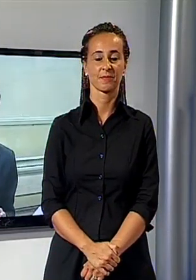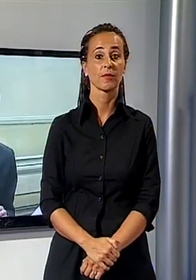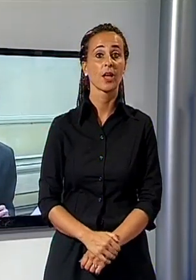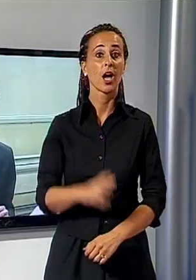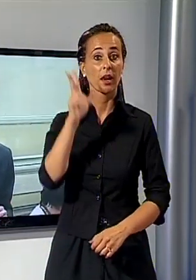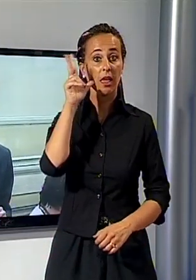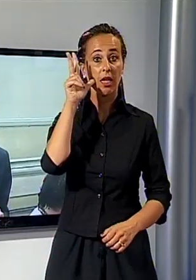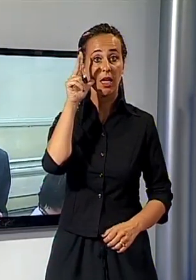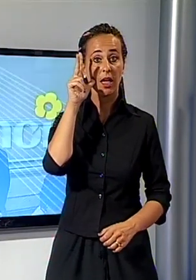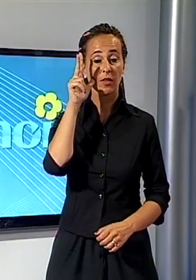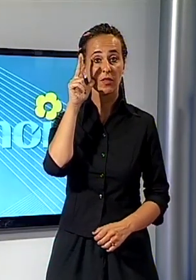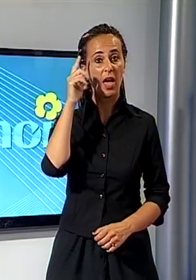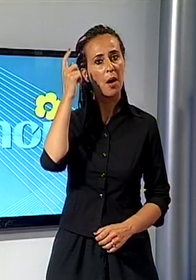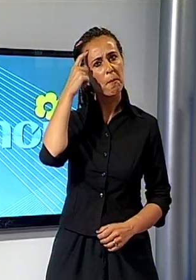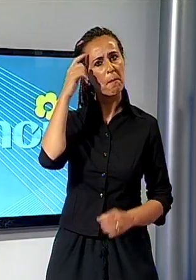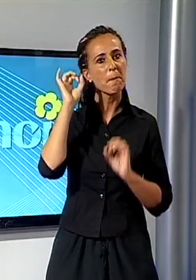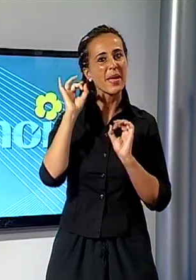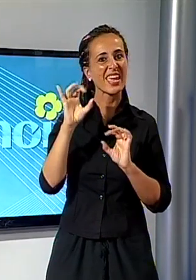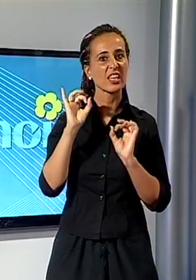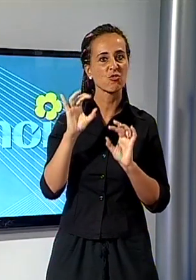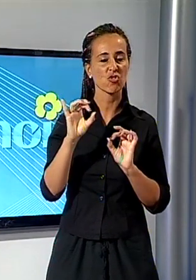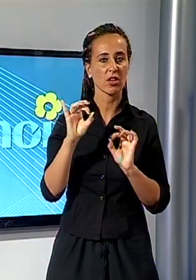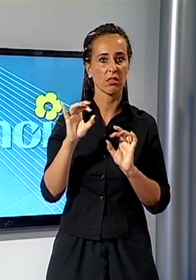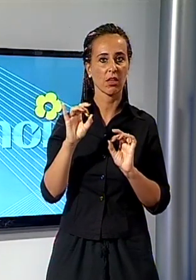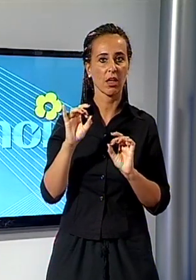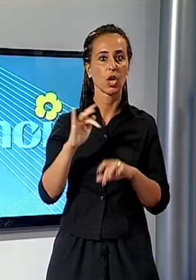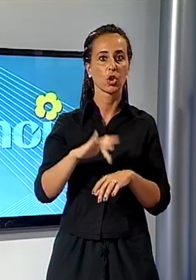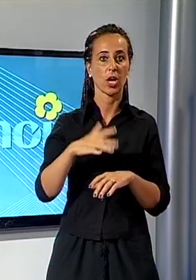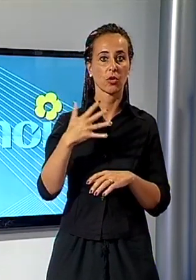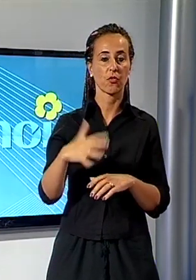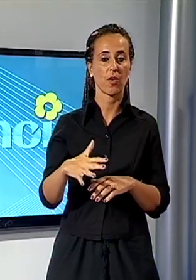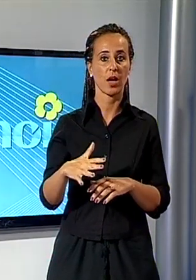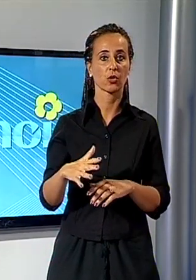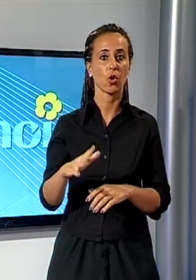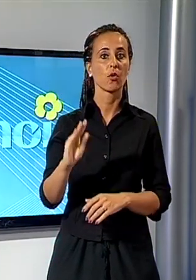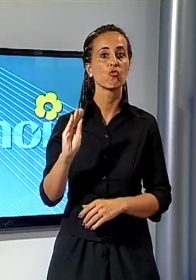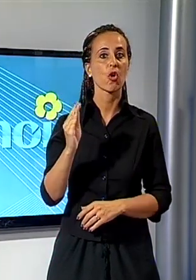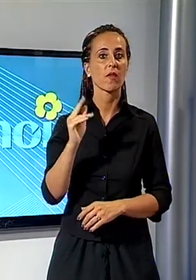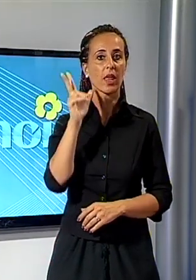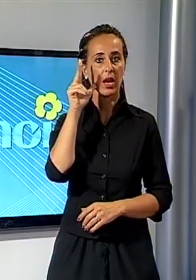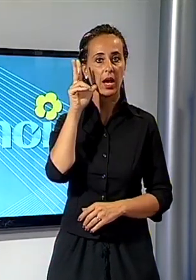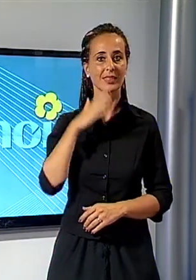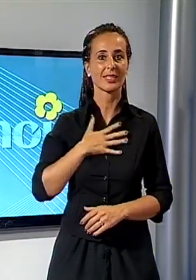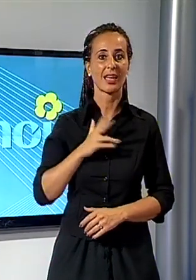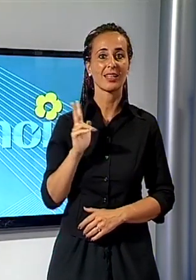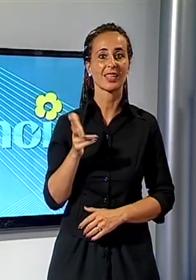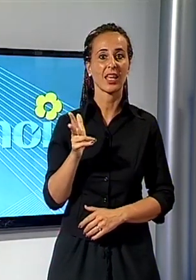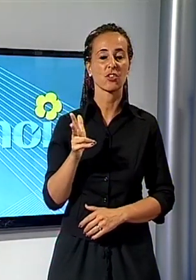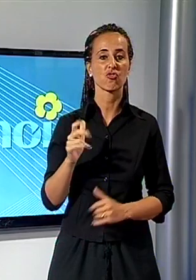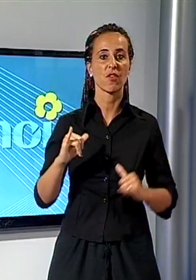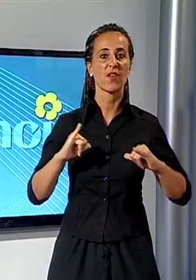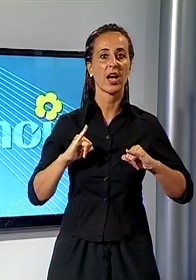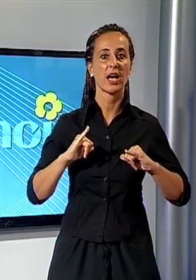Ragazza colpita da meningite, una tredicenne che era in vacanza all'Ide di Camaiore, la ASL raccomanda il vaccino a chi ha